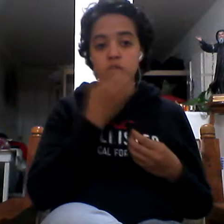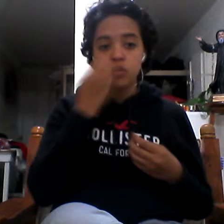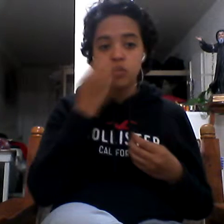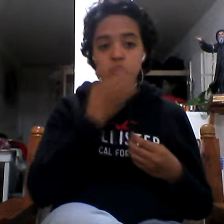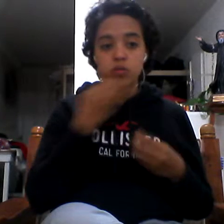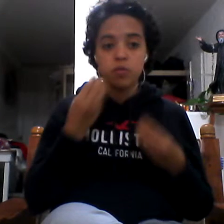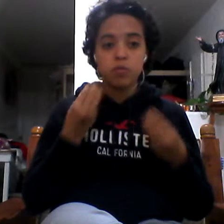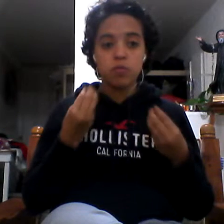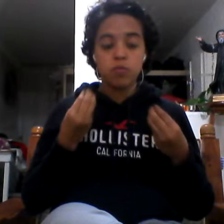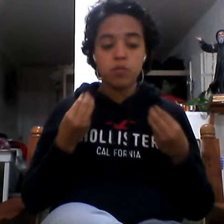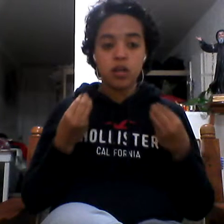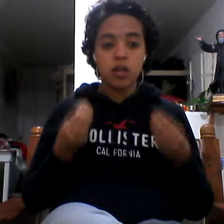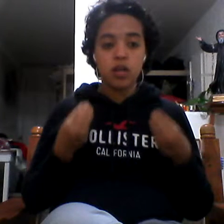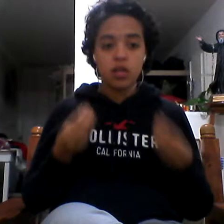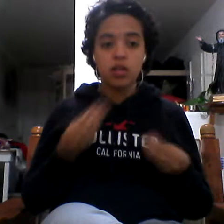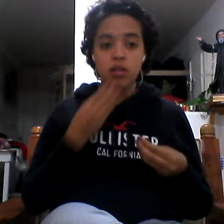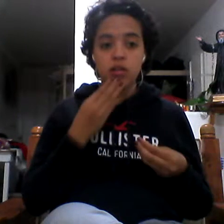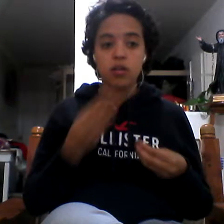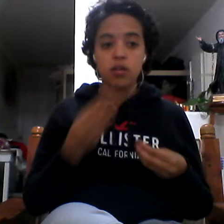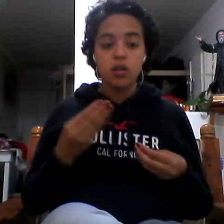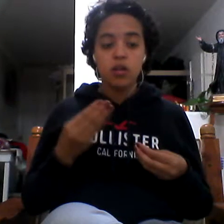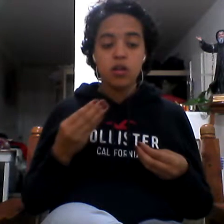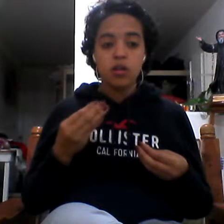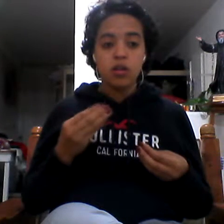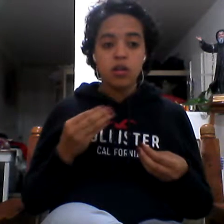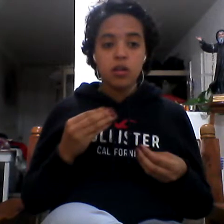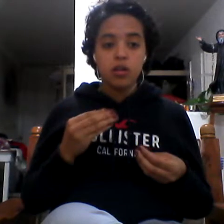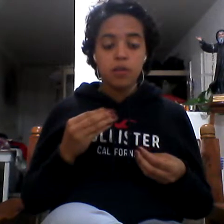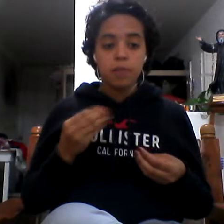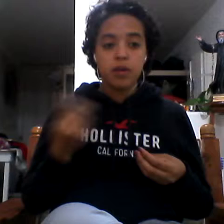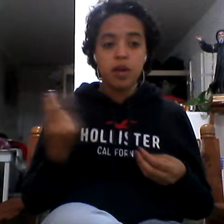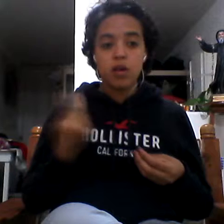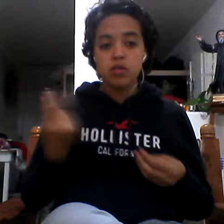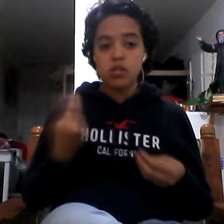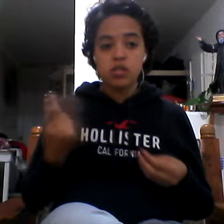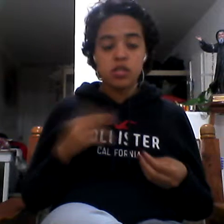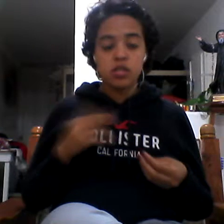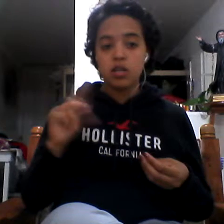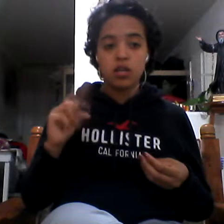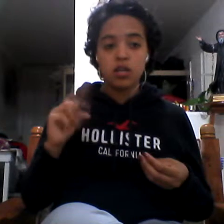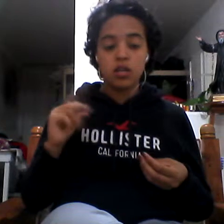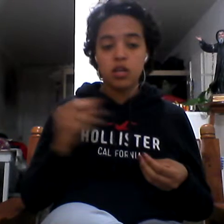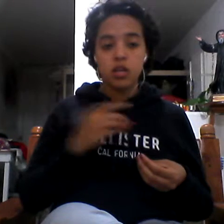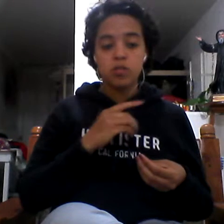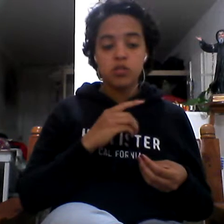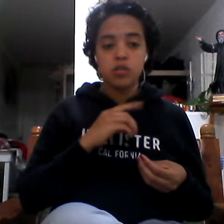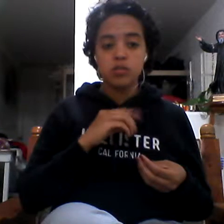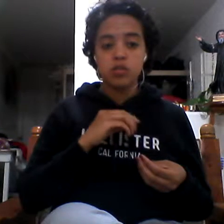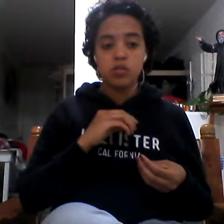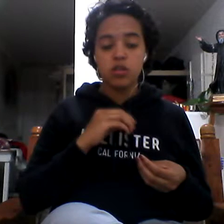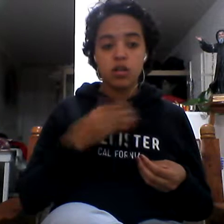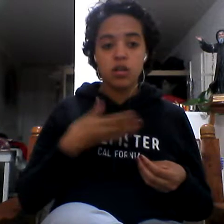educación de calidad que ellos necesitan y que muchas veces no tienen.